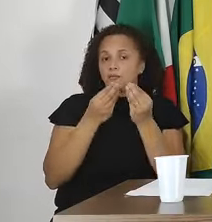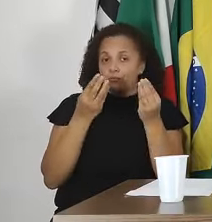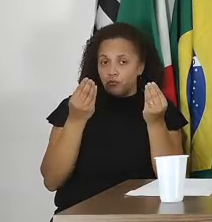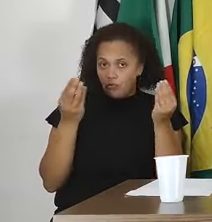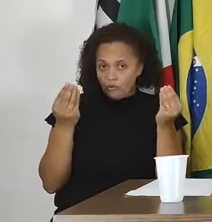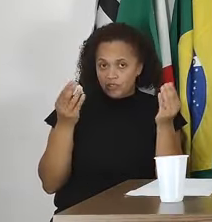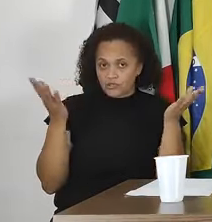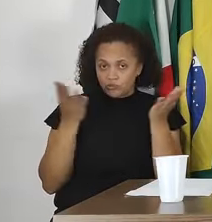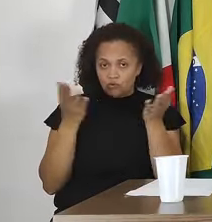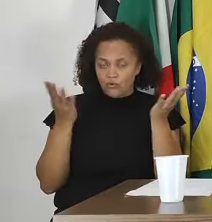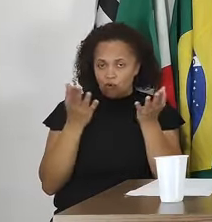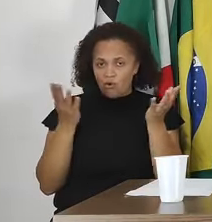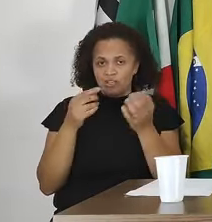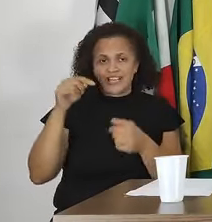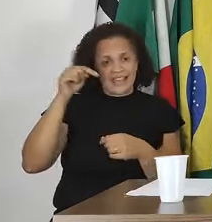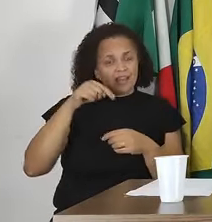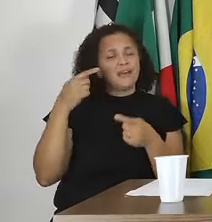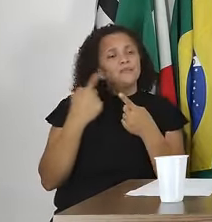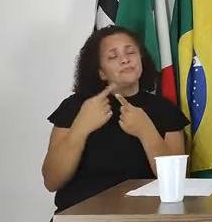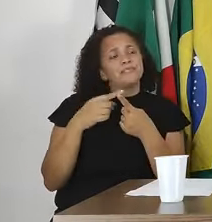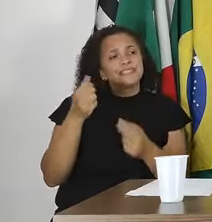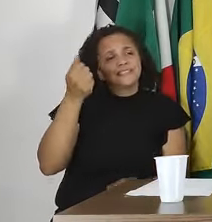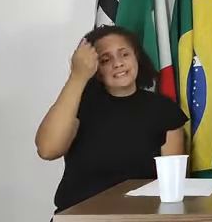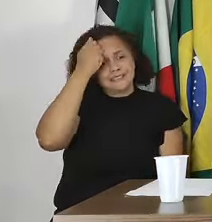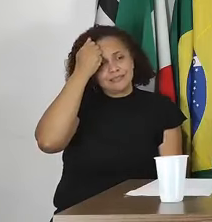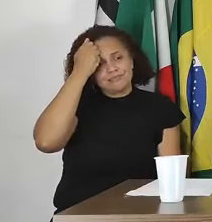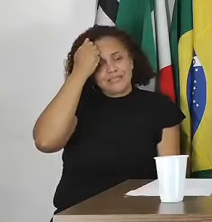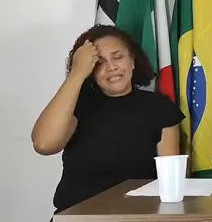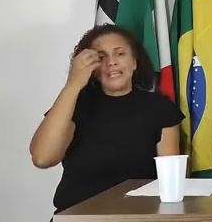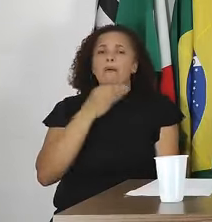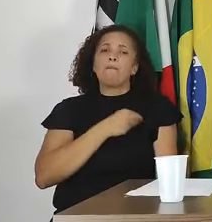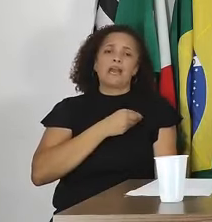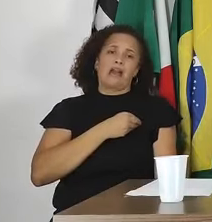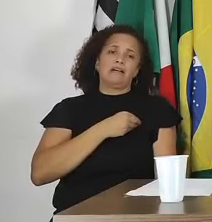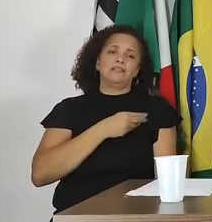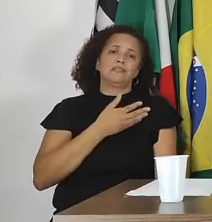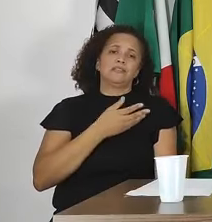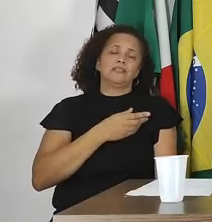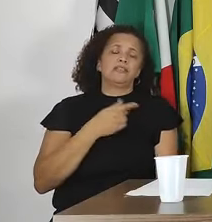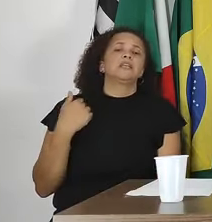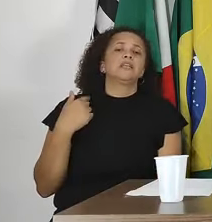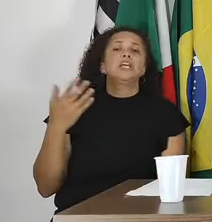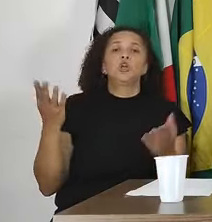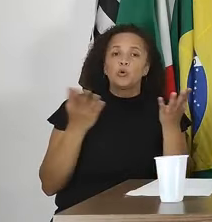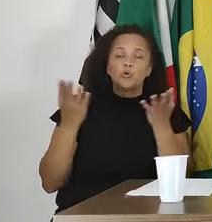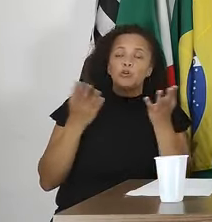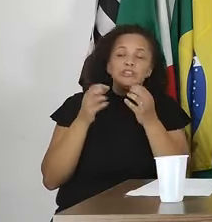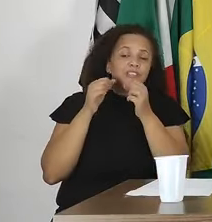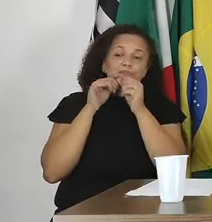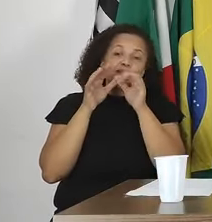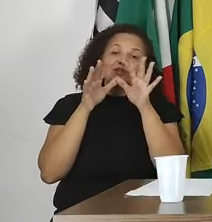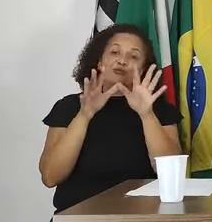se arrependeu de algum pecado que estava cometendo, que estava fazendo, e hoje estão aí, dando frutos